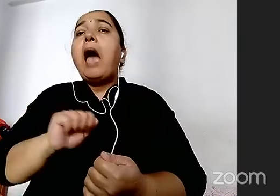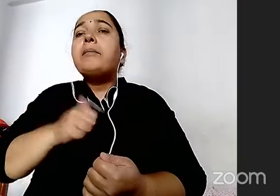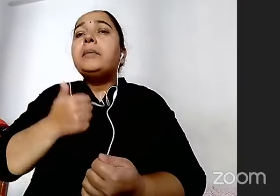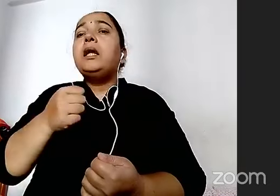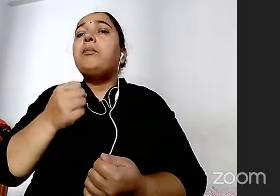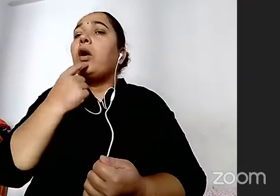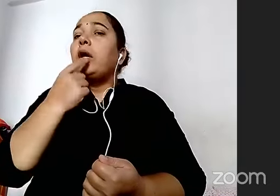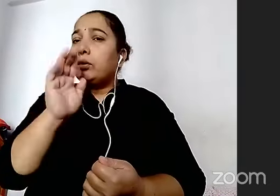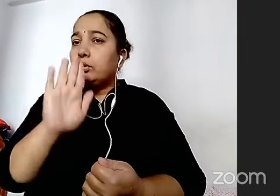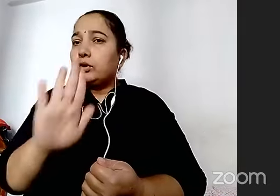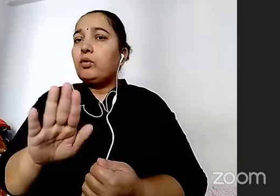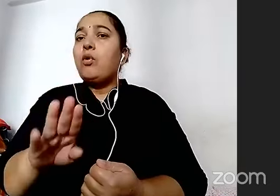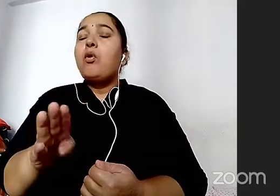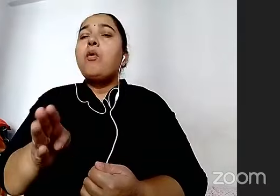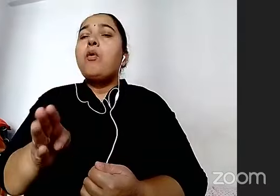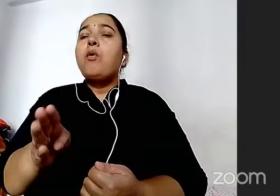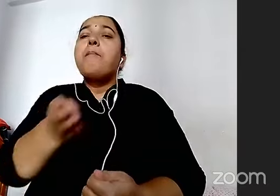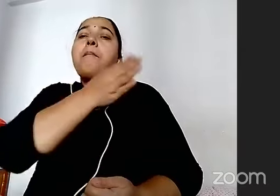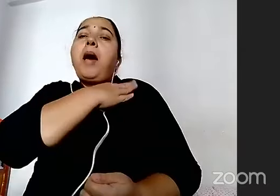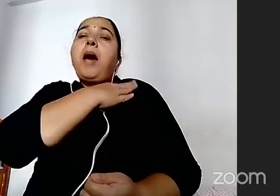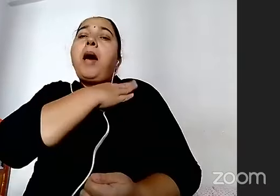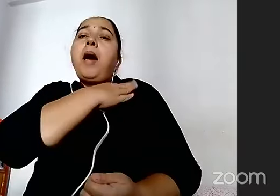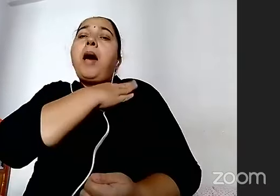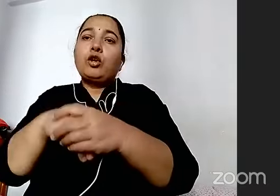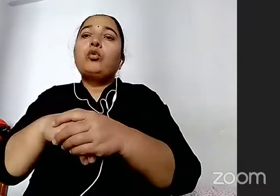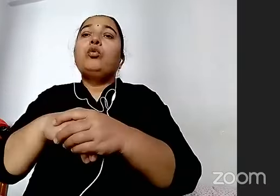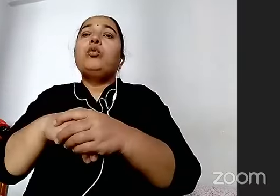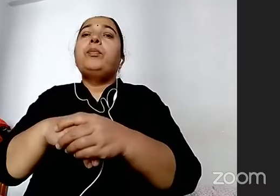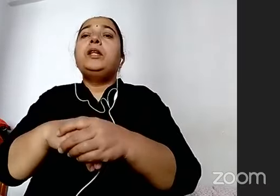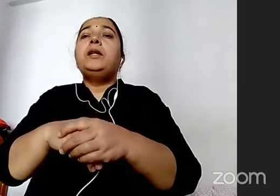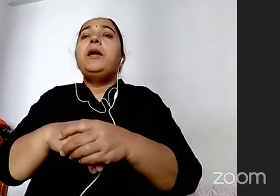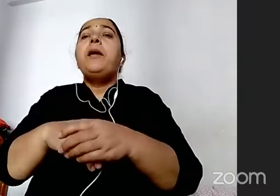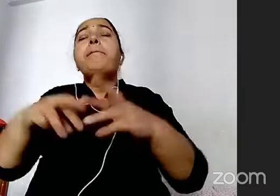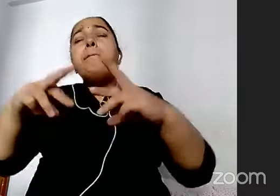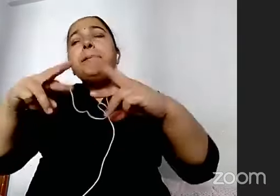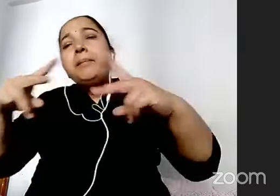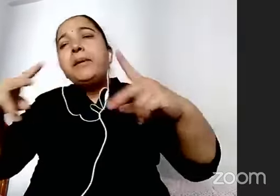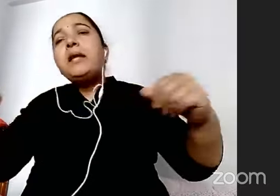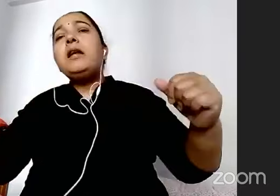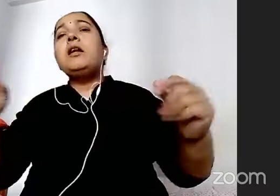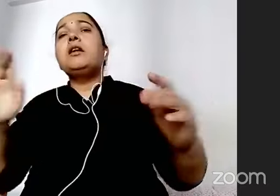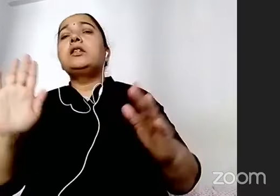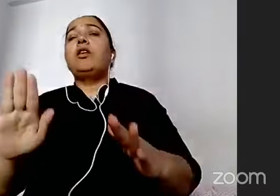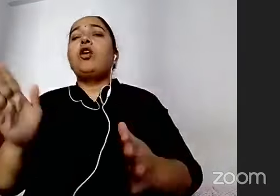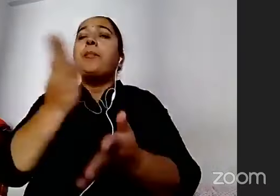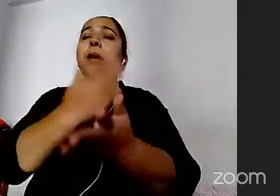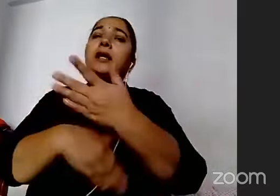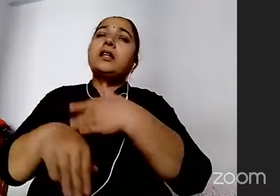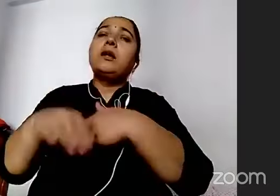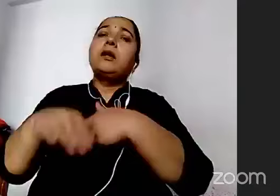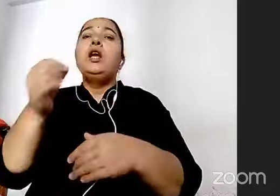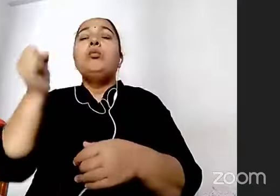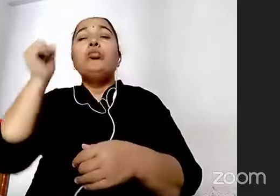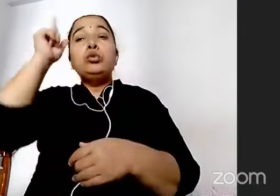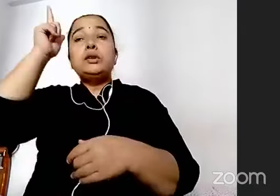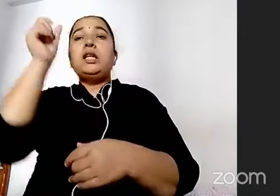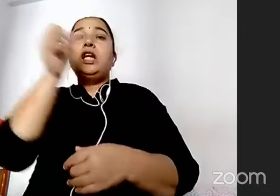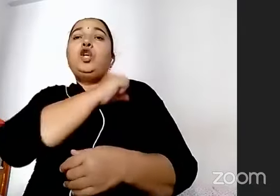विविधता, एउटा अपाङ्गता भएका महिलाले बुझ्ने यौनिकता र अर्को चाहिँ अपाङ्गता के अरे साङ्गो व्यक्तिले